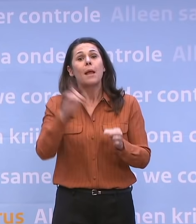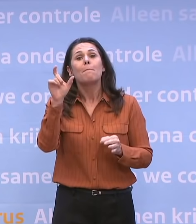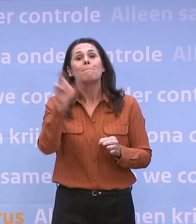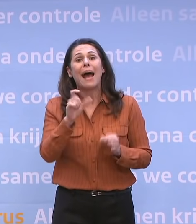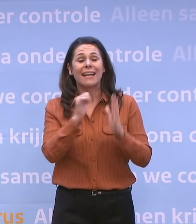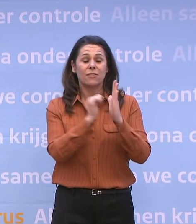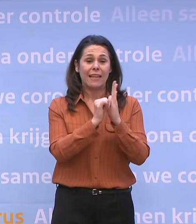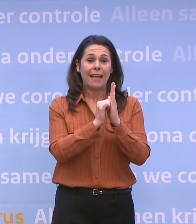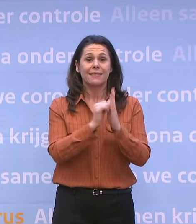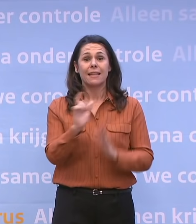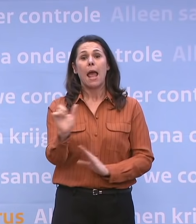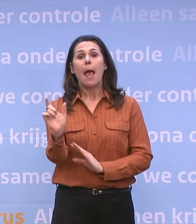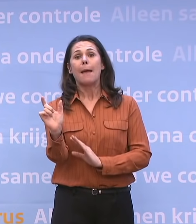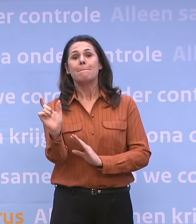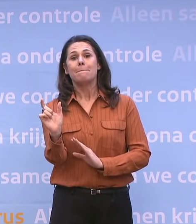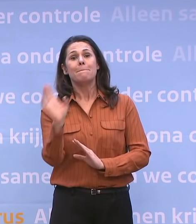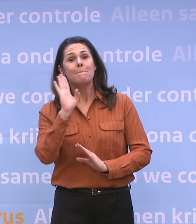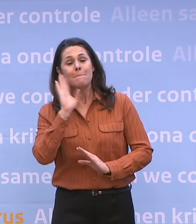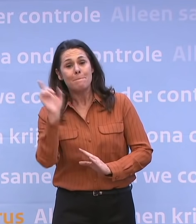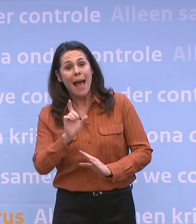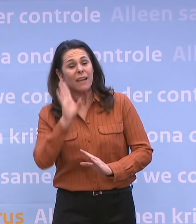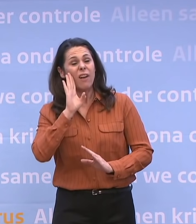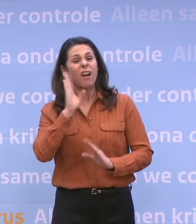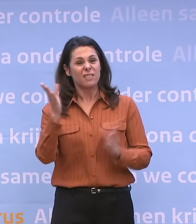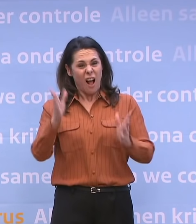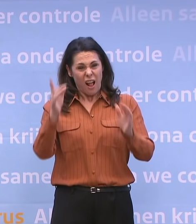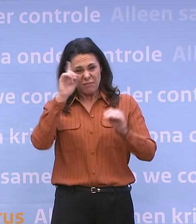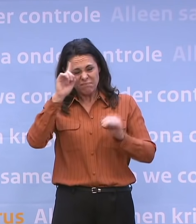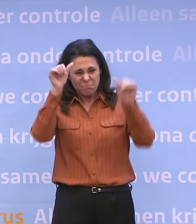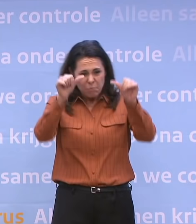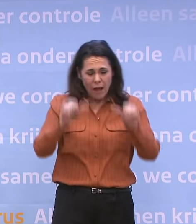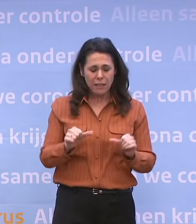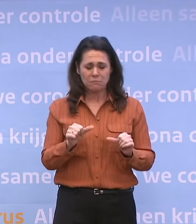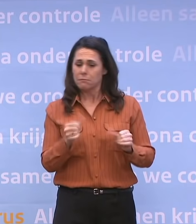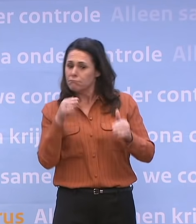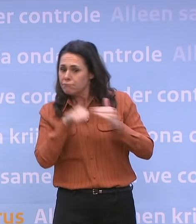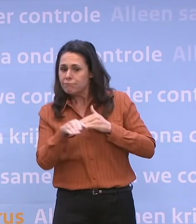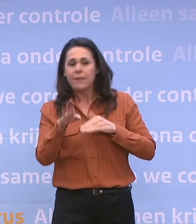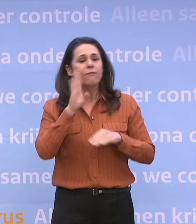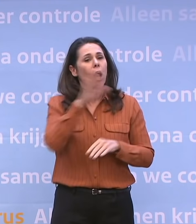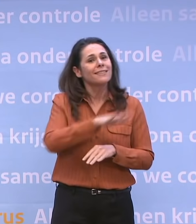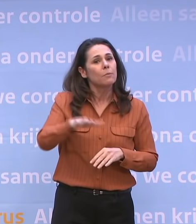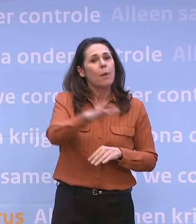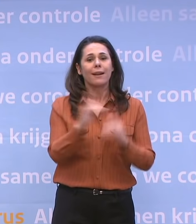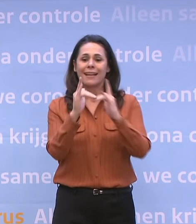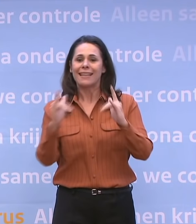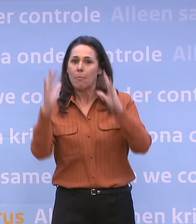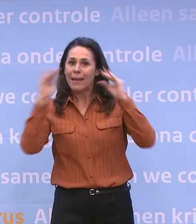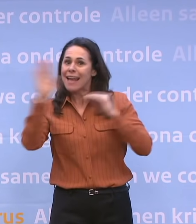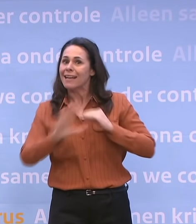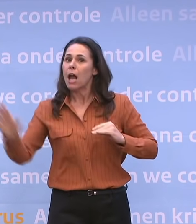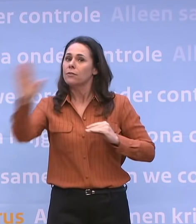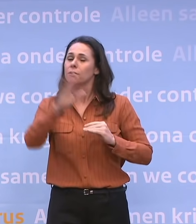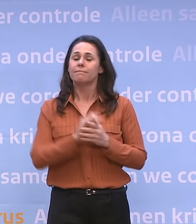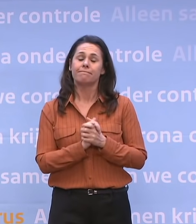de meivakantie en alle mensen die al plannen hadden voor een verblijf op een vakantiepark of een camping in Nederland. Het